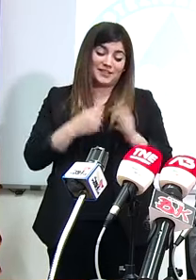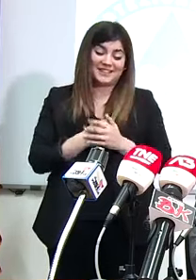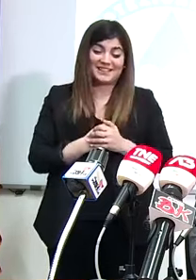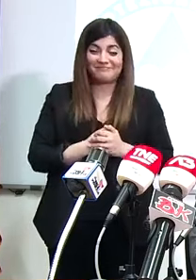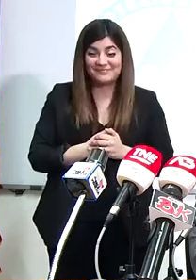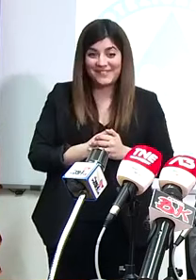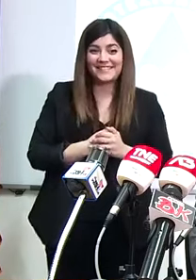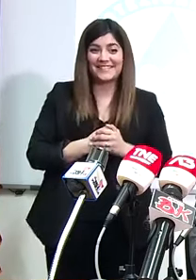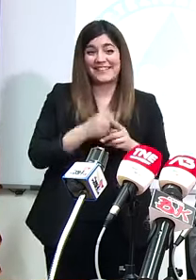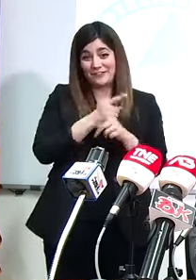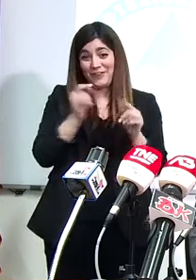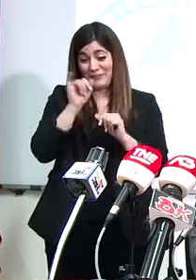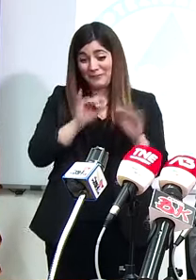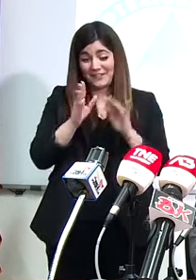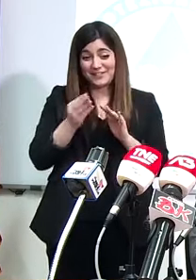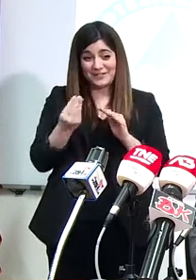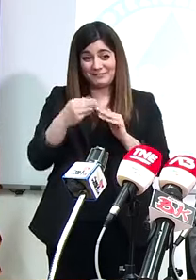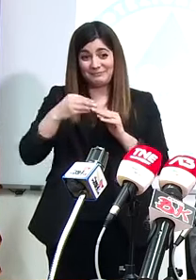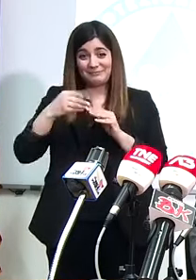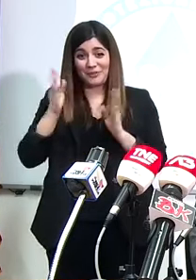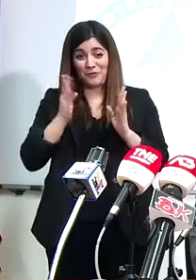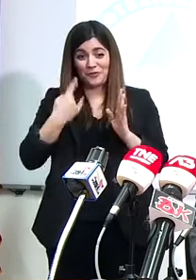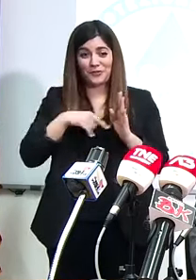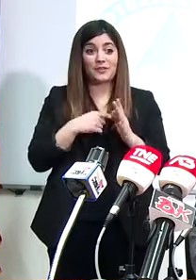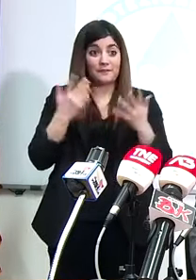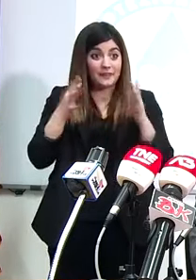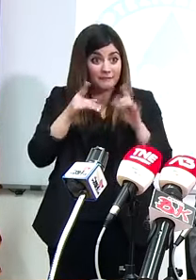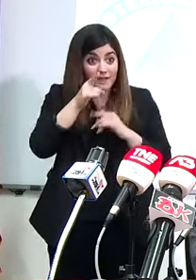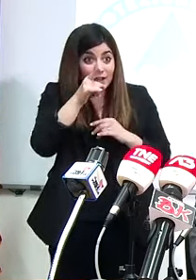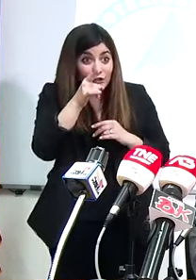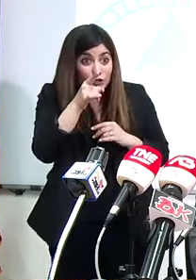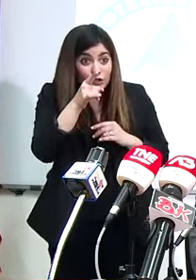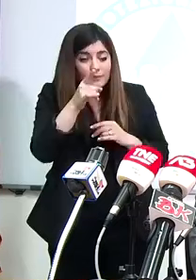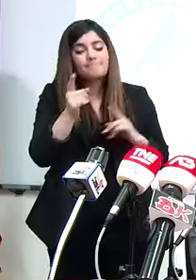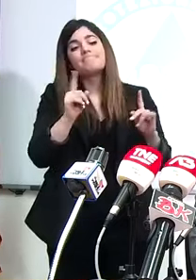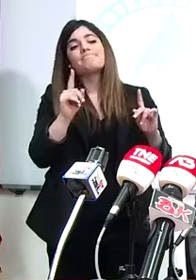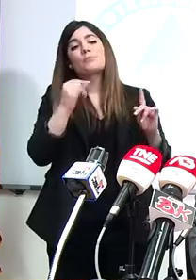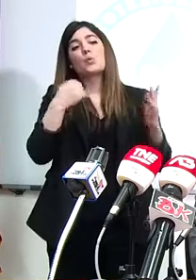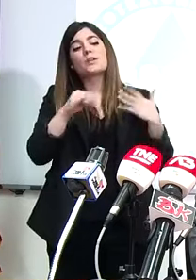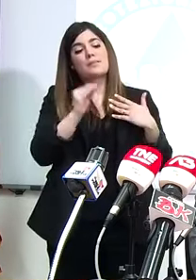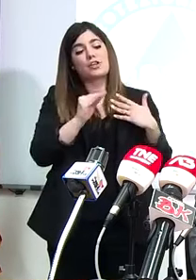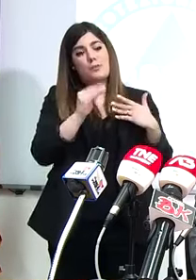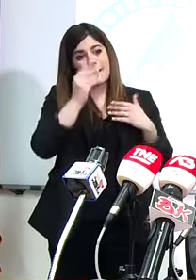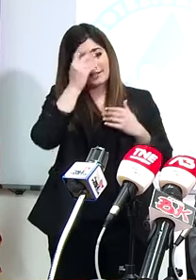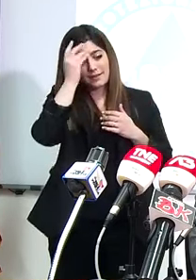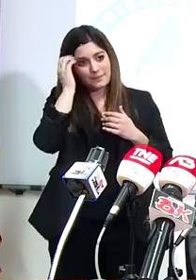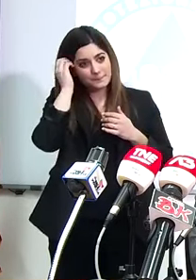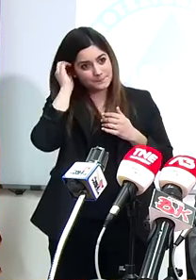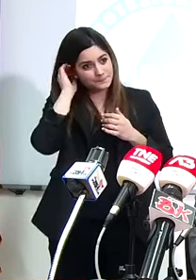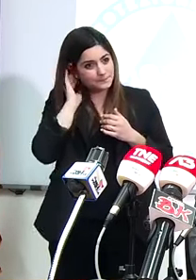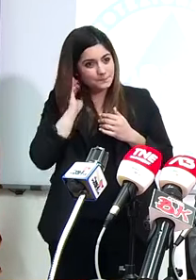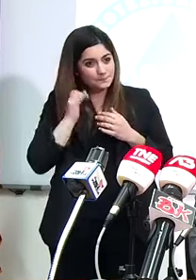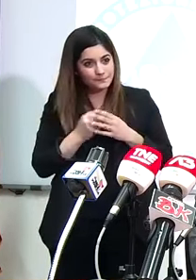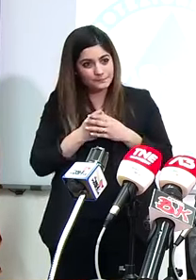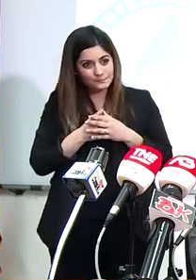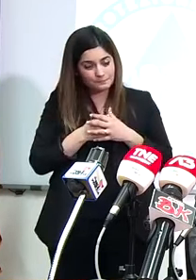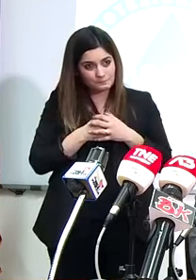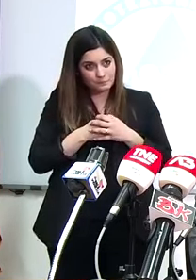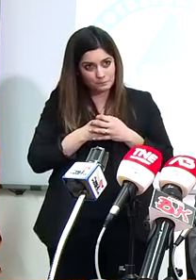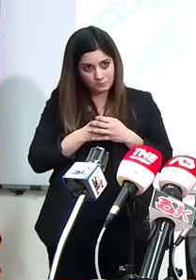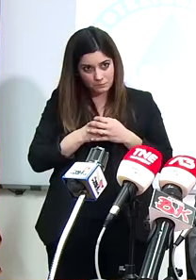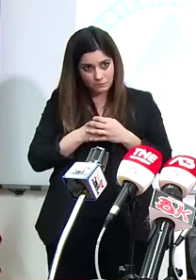informato di noi andreolli bao kay prego ci tranquillizza